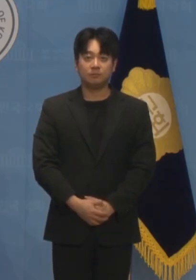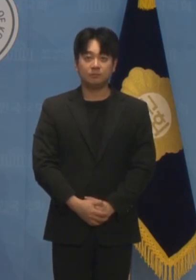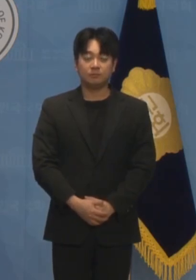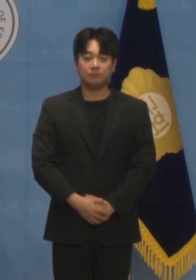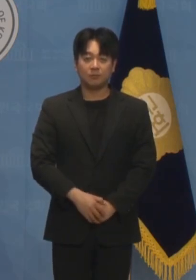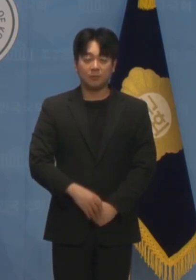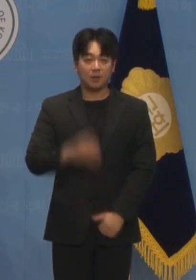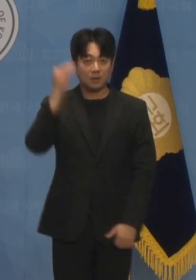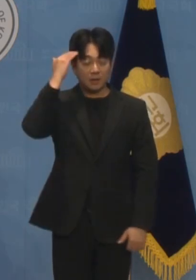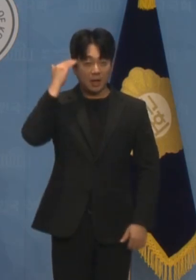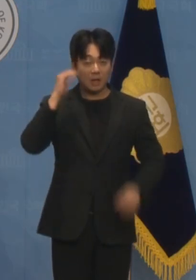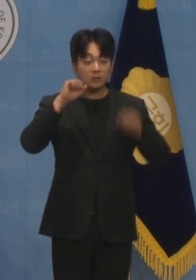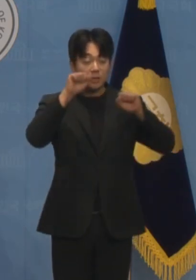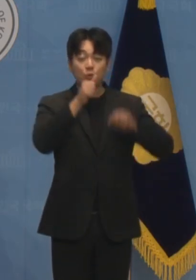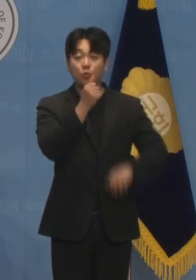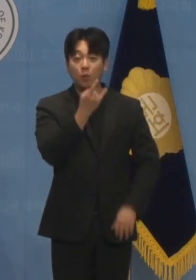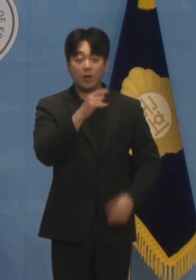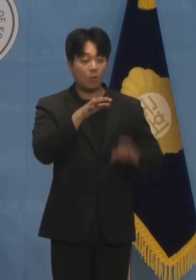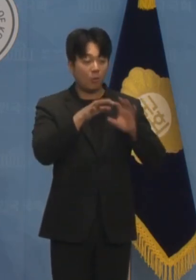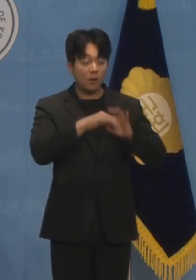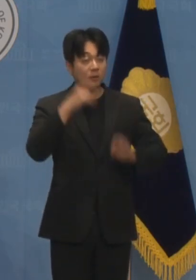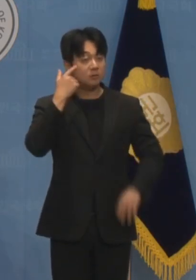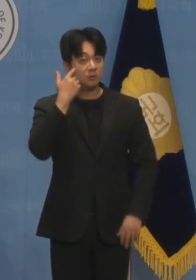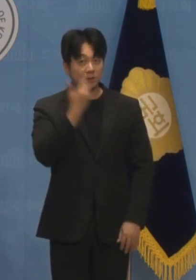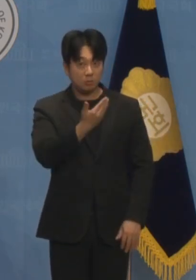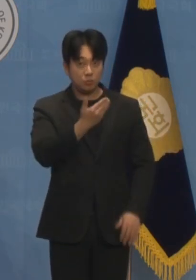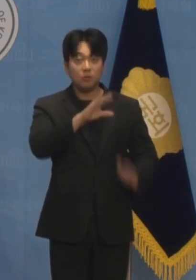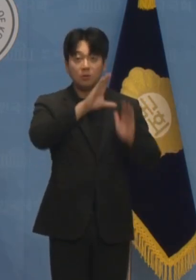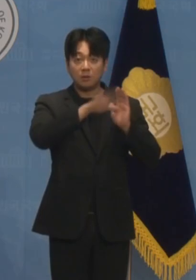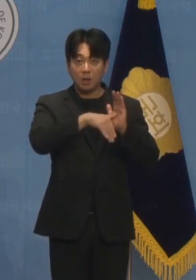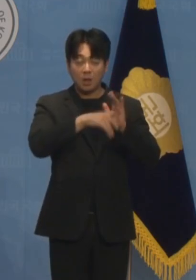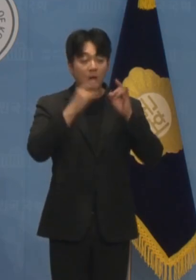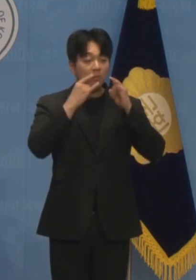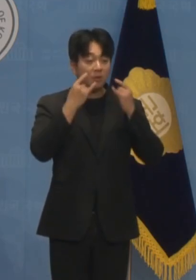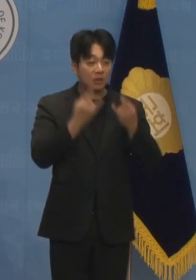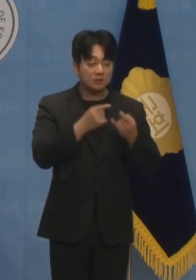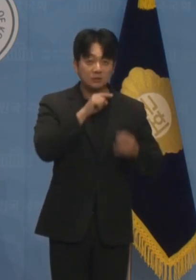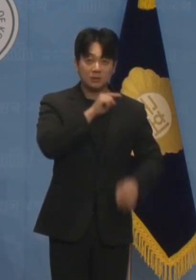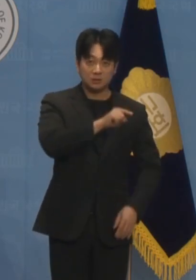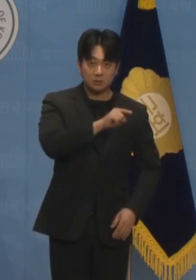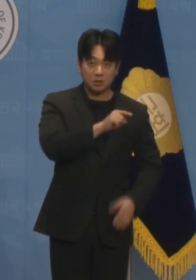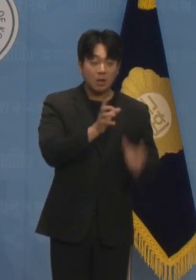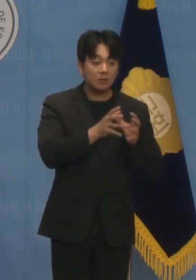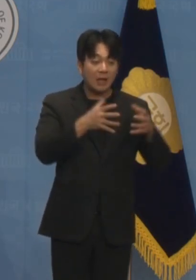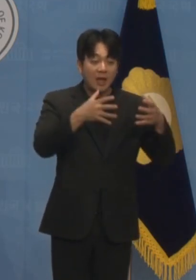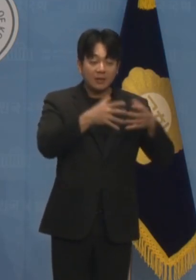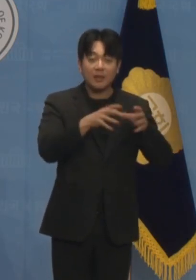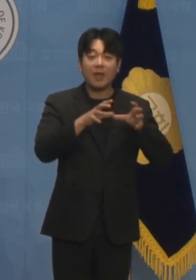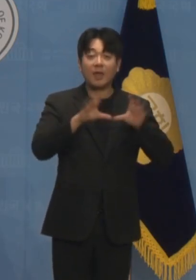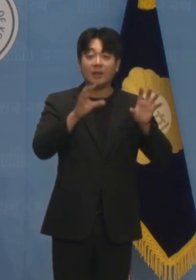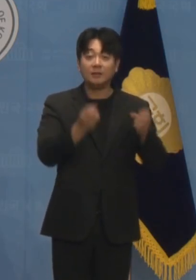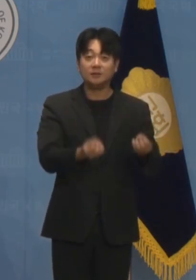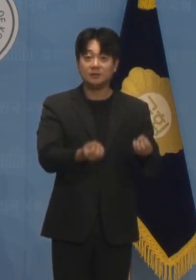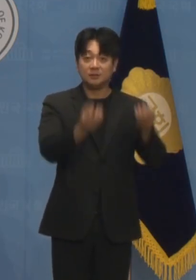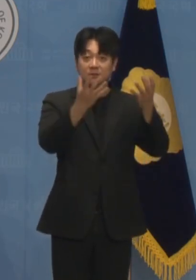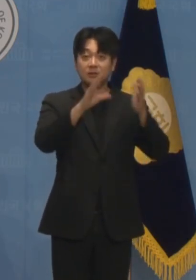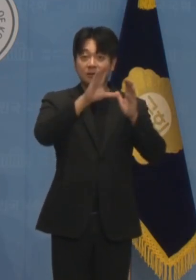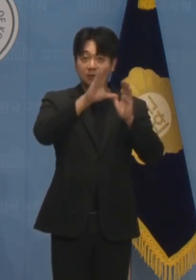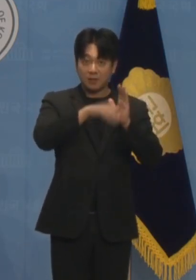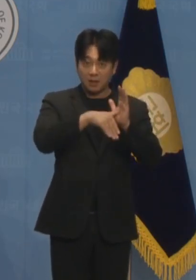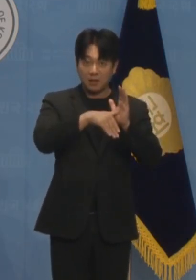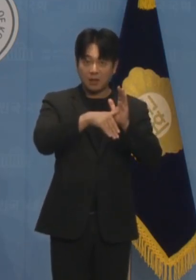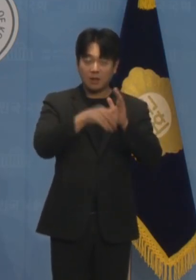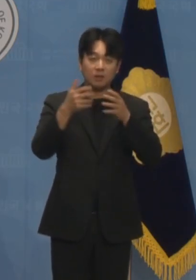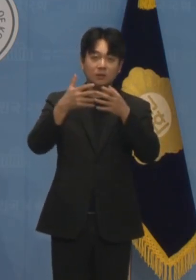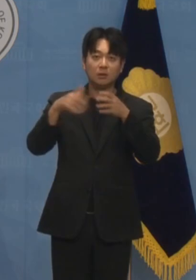현안 질의에서 이기영 회장이 파리에서 해단식 준비 보고를 받으며 장 차관이 참석한다는 소식에 무슨